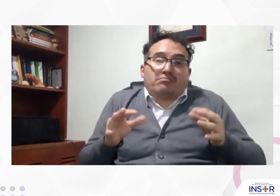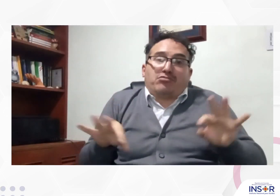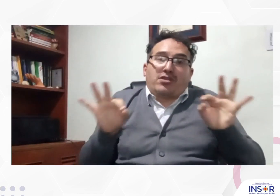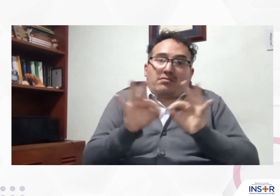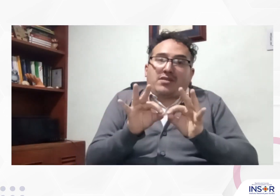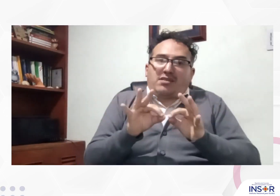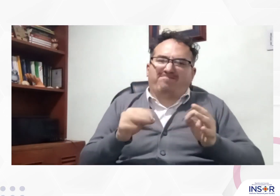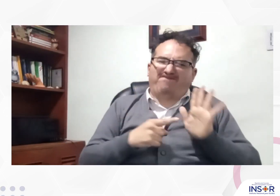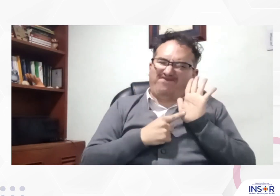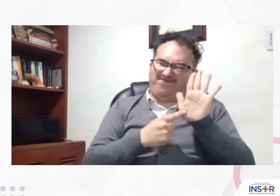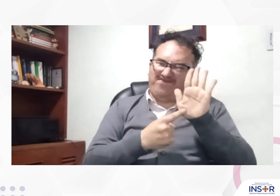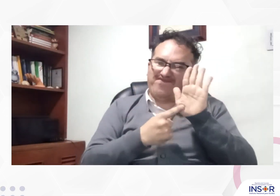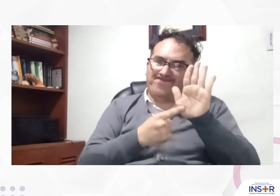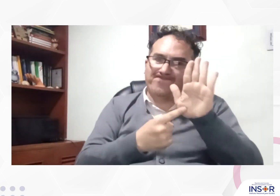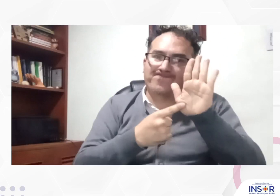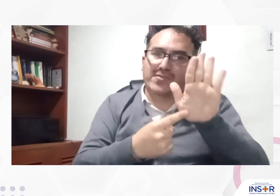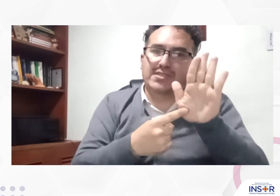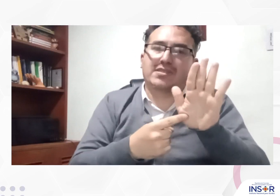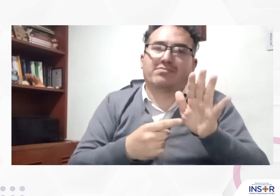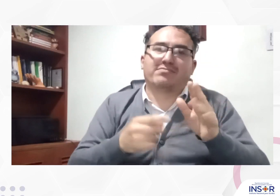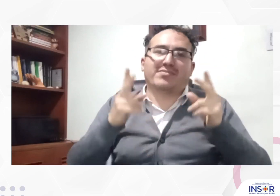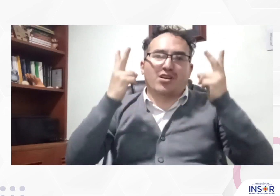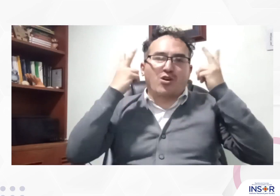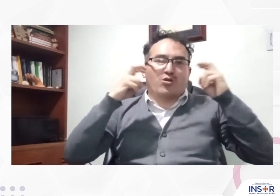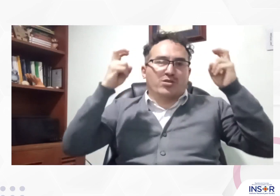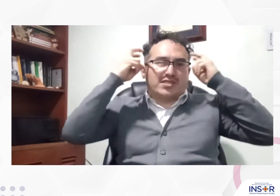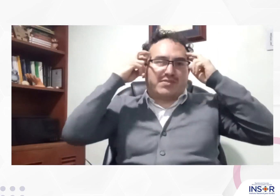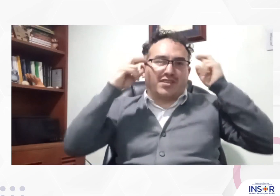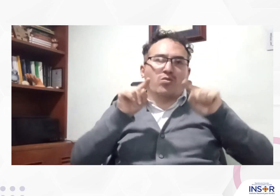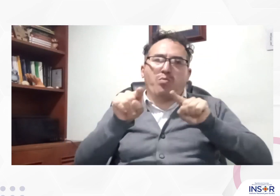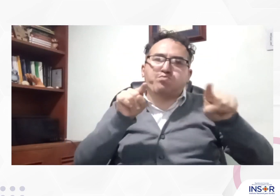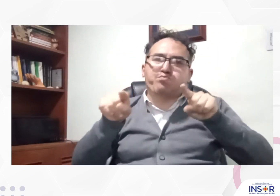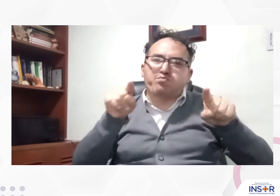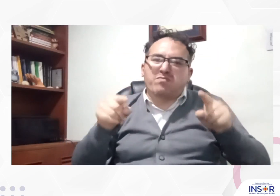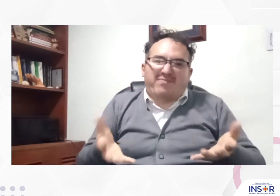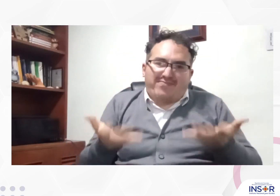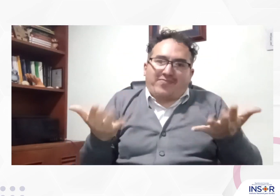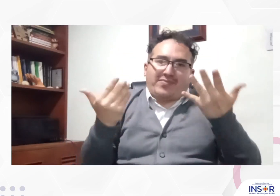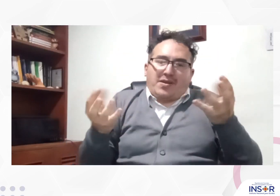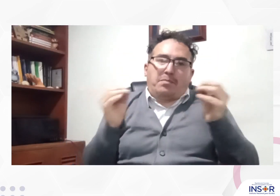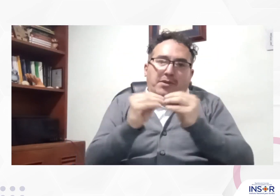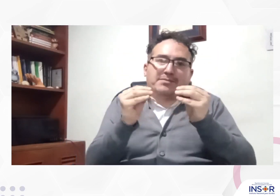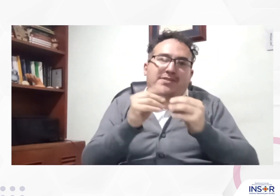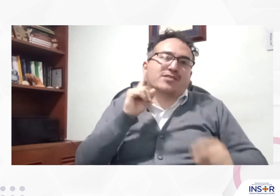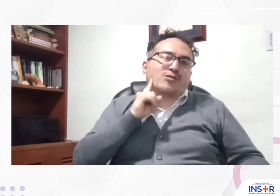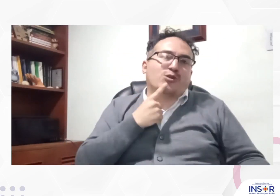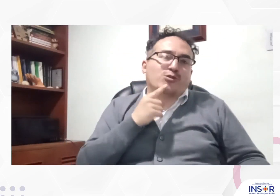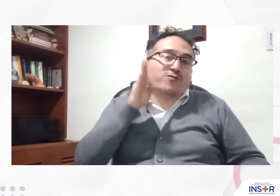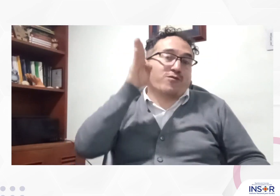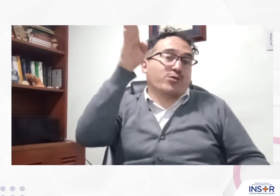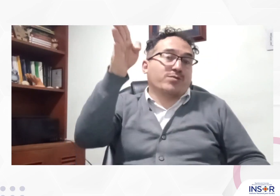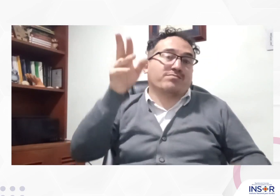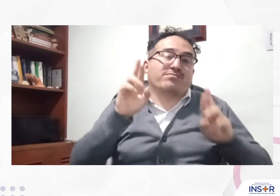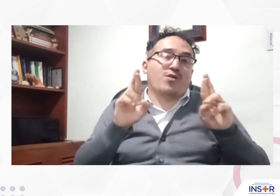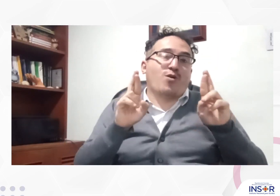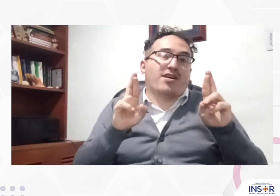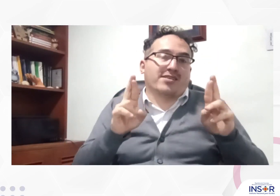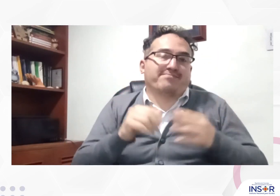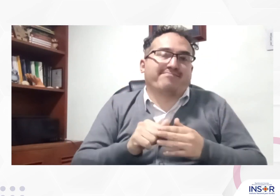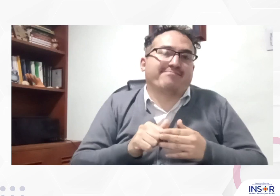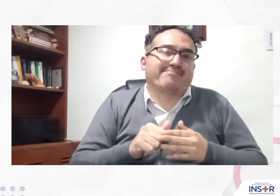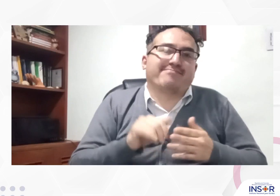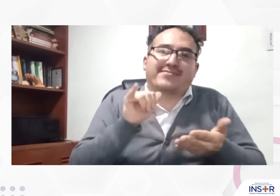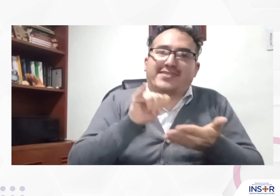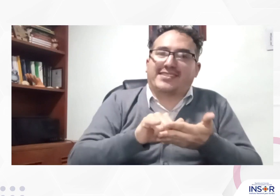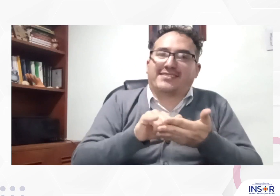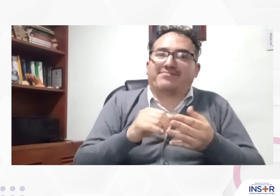proceso reciente y van creciendo esas otras iniciativas. Entonces la idea es presentar ese otro conocimiento y animarlos a que puedan ustedes